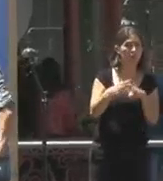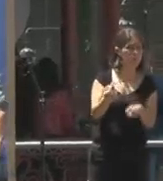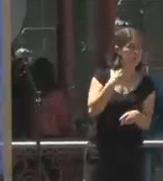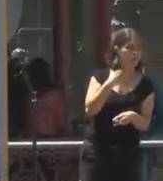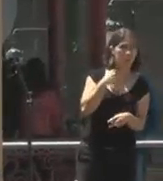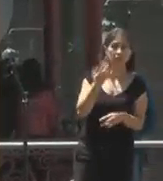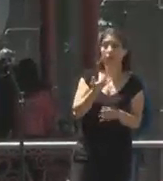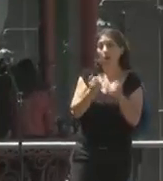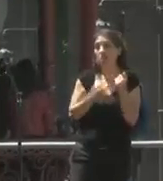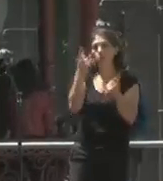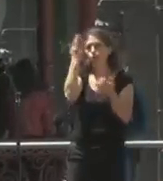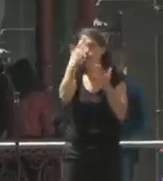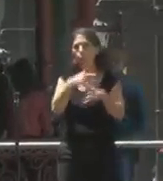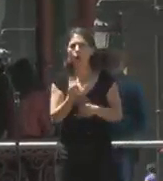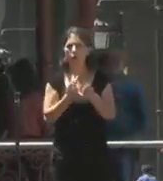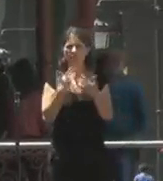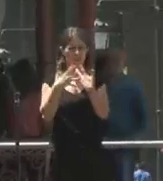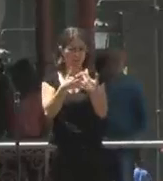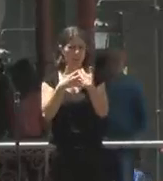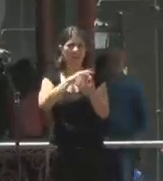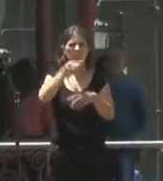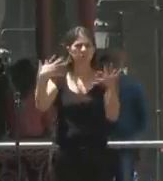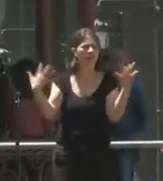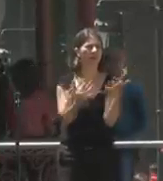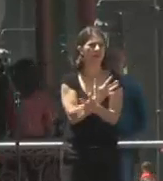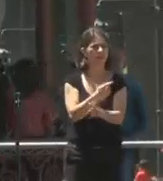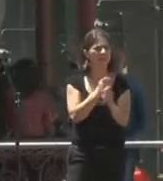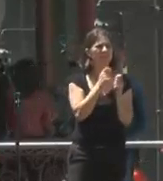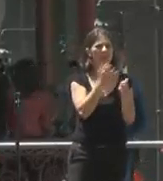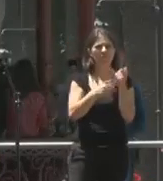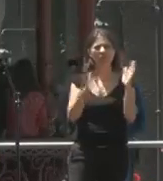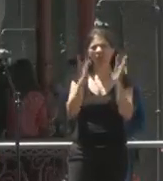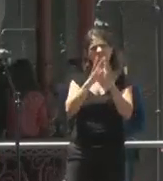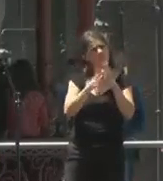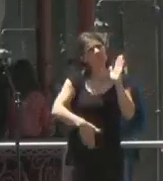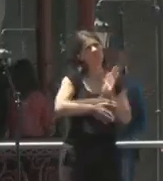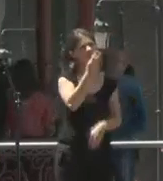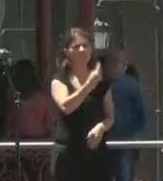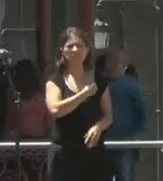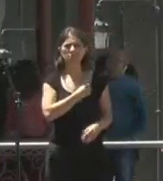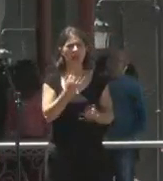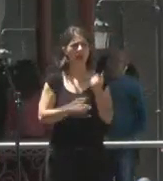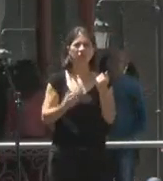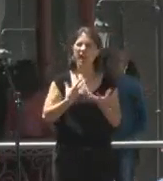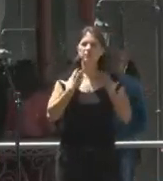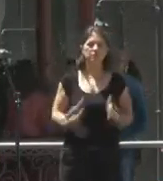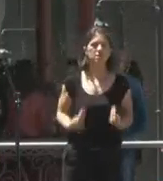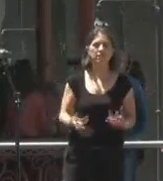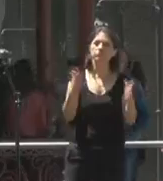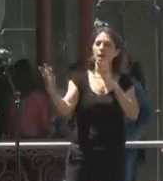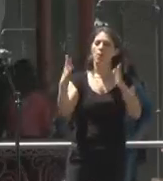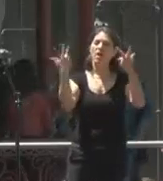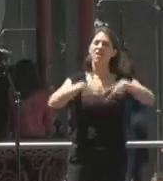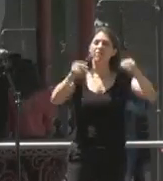nunca la tuvieron o que lucharon en un momento y luego se sintieron defraudados y se fueron a casa tristes. Se ha acabado el tiempo de la tristeza, es hora